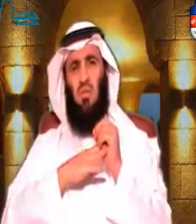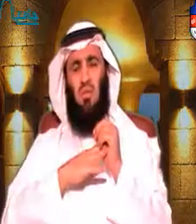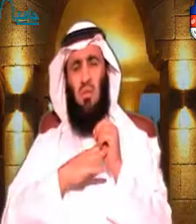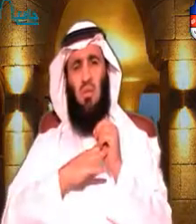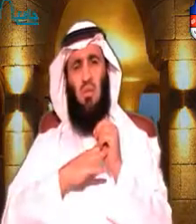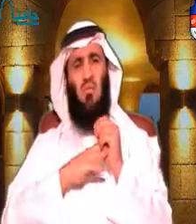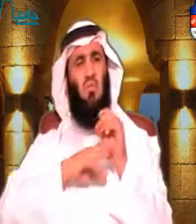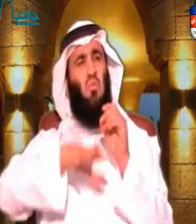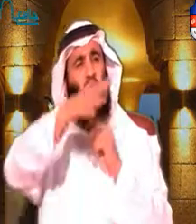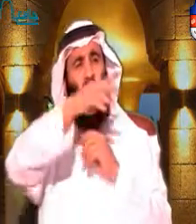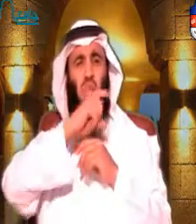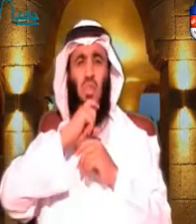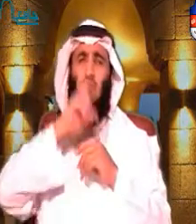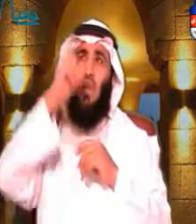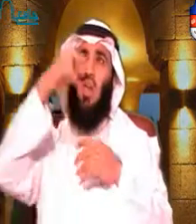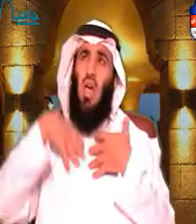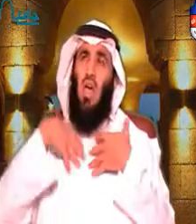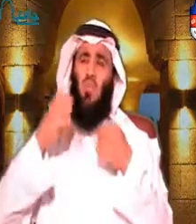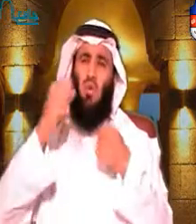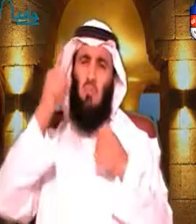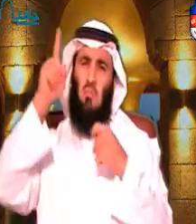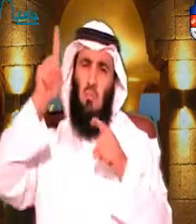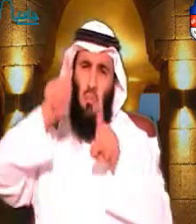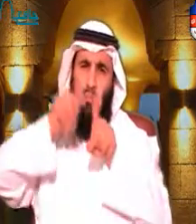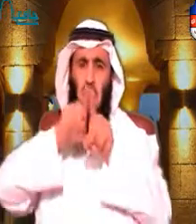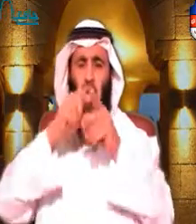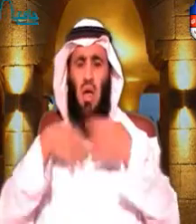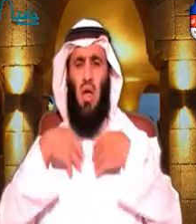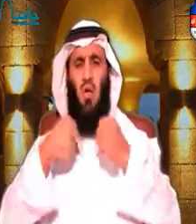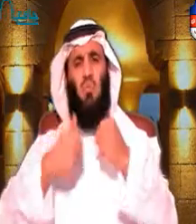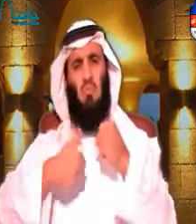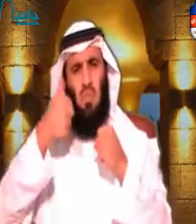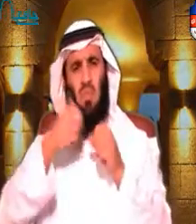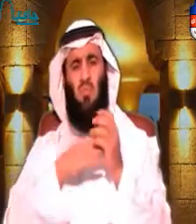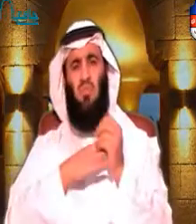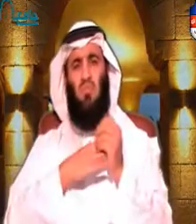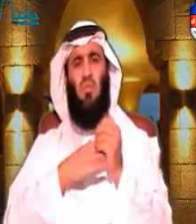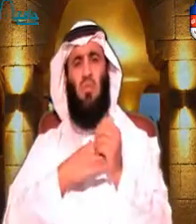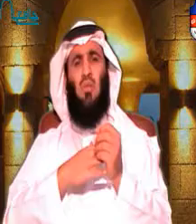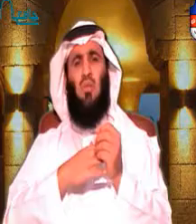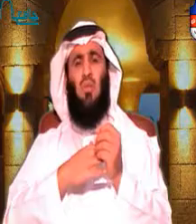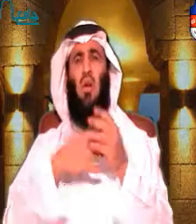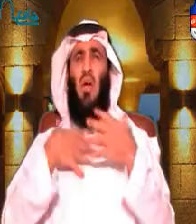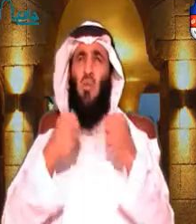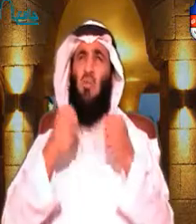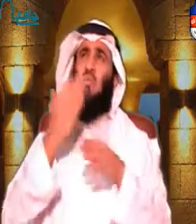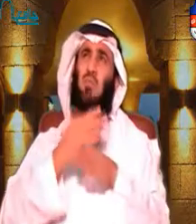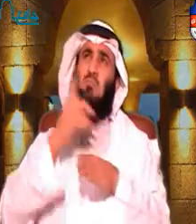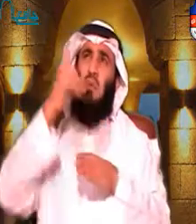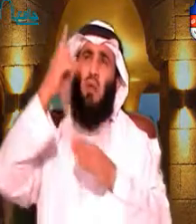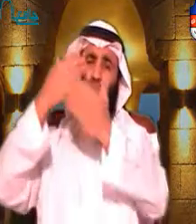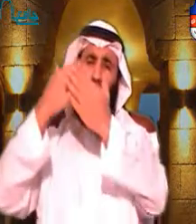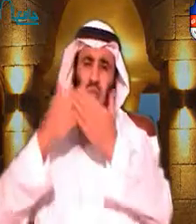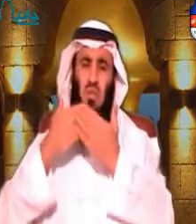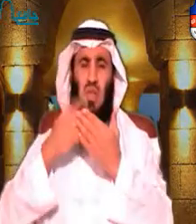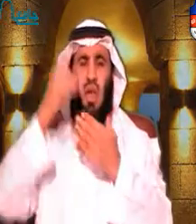قوة لنا إلا بك، لا حول ولا قوة لنا إلا بك. أنت المعطي